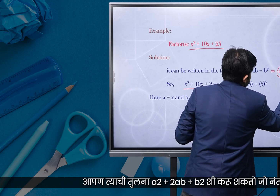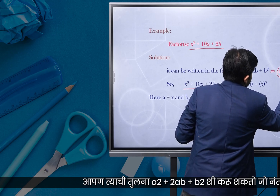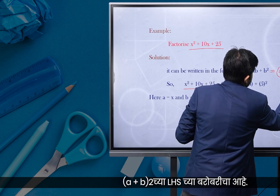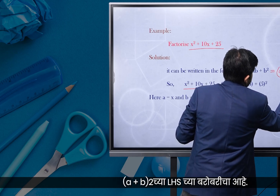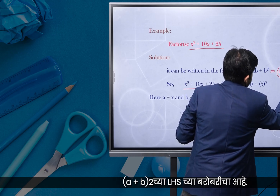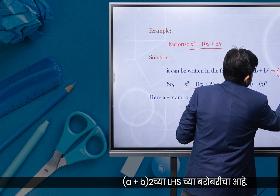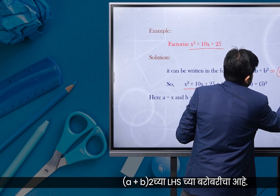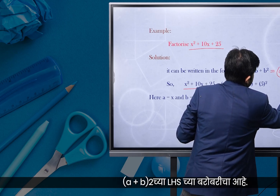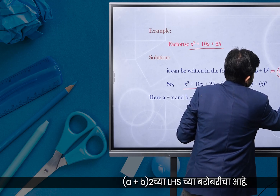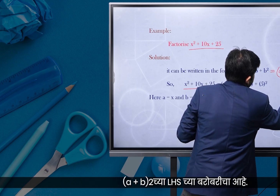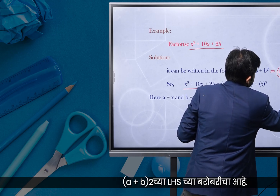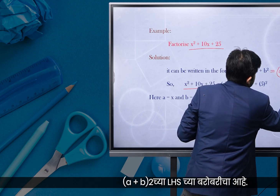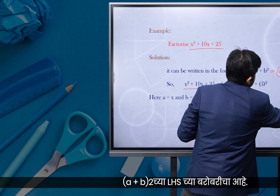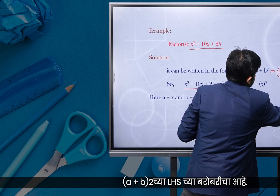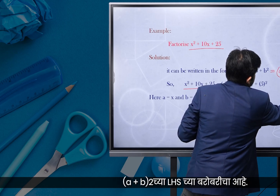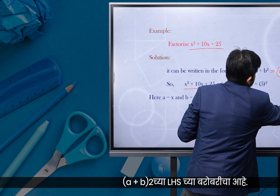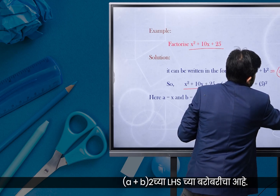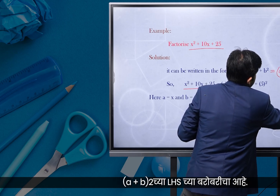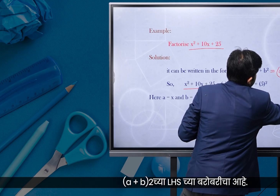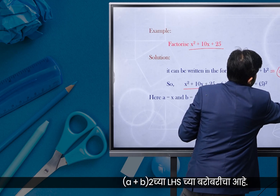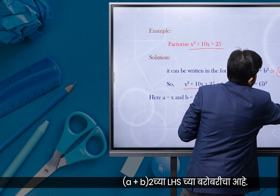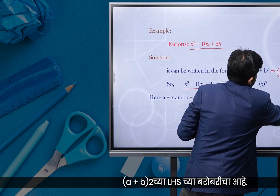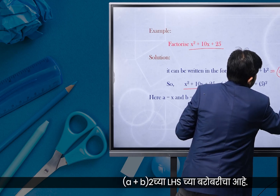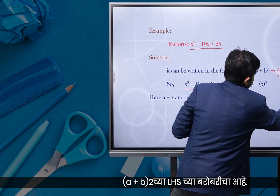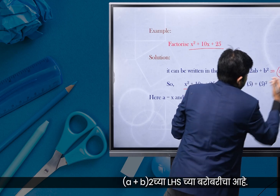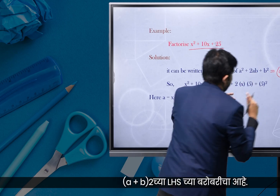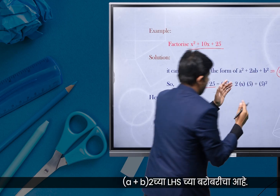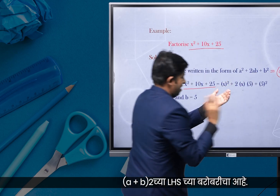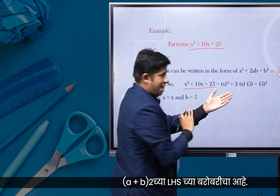a अधिक b चा वर्ग च्या LHS च्या बरोबरीचा आहे.